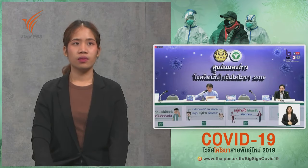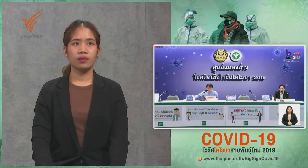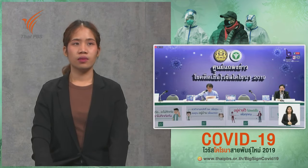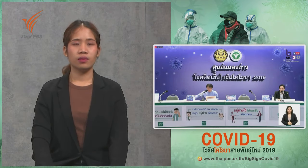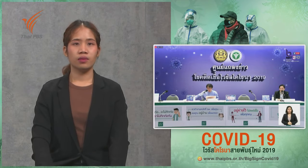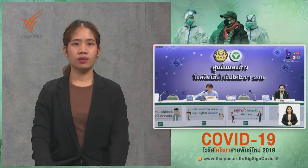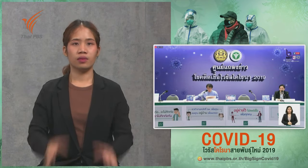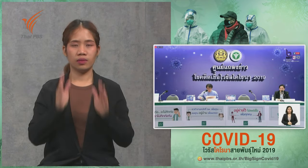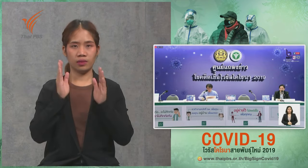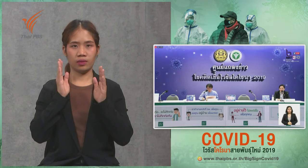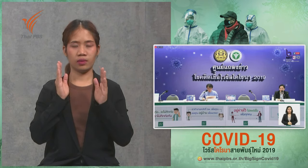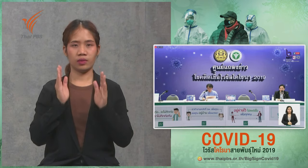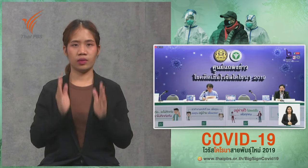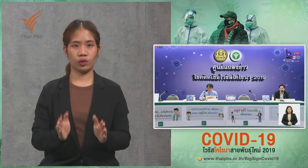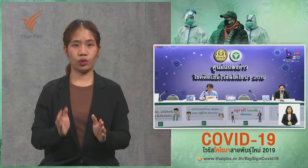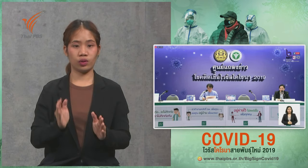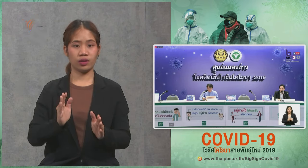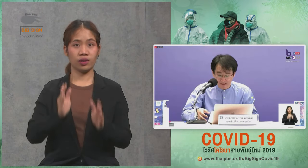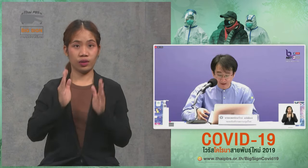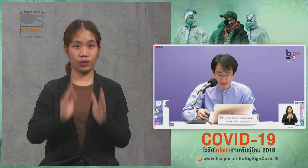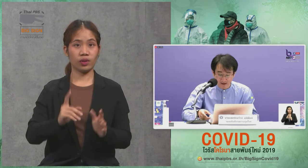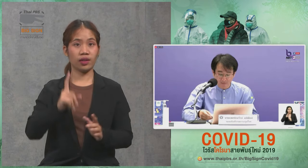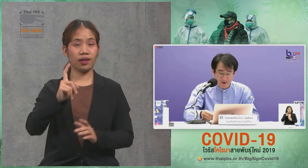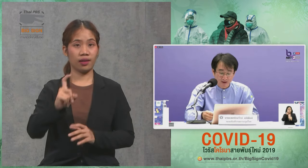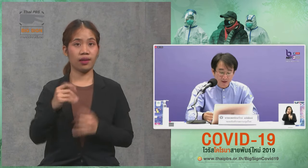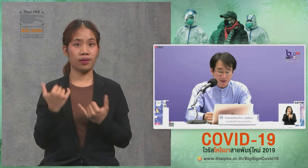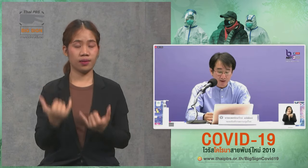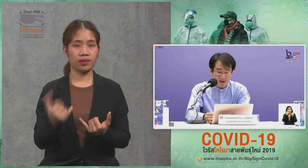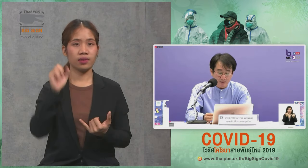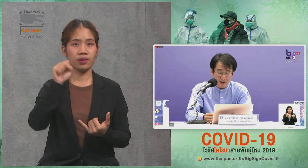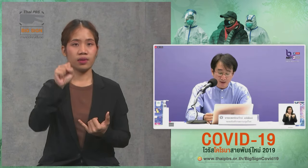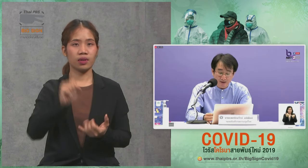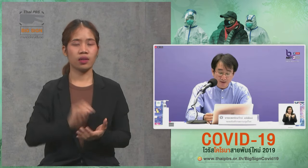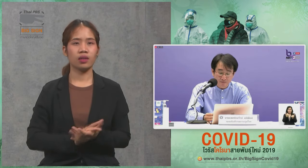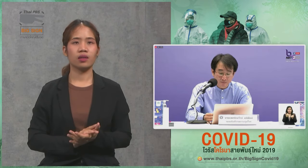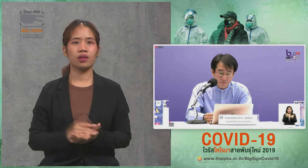ในผู้ที่ในแพทย์ในคนไข้ที่เสียชีวิตวันนี้นะครับ